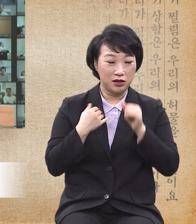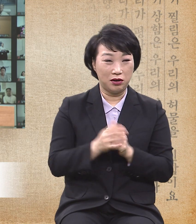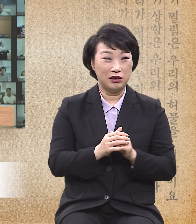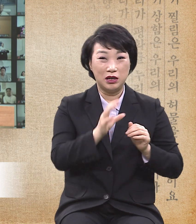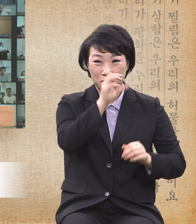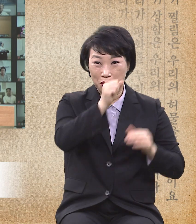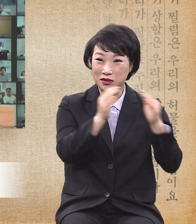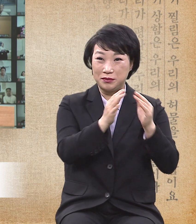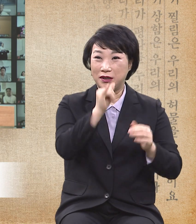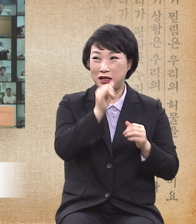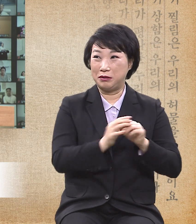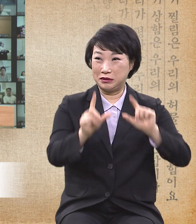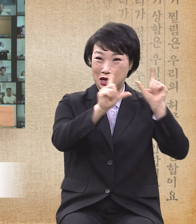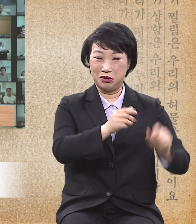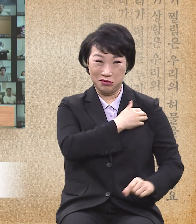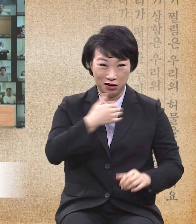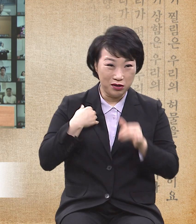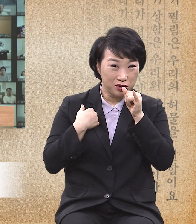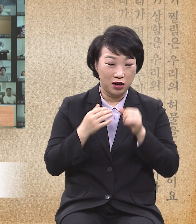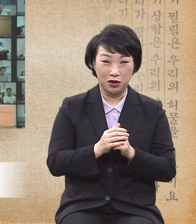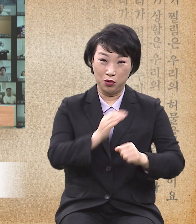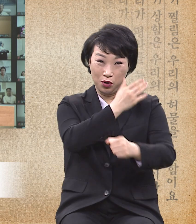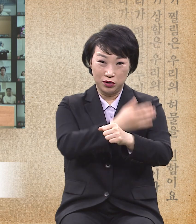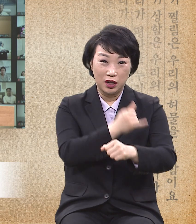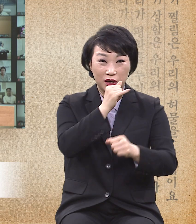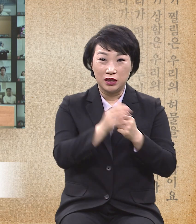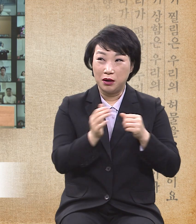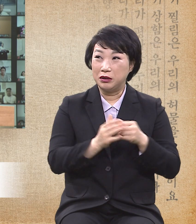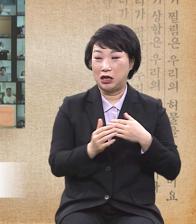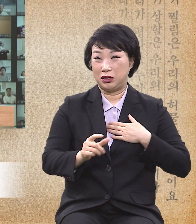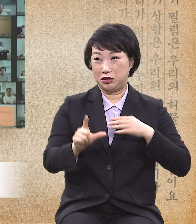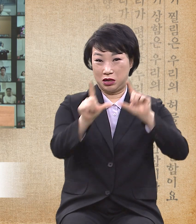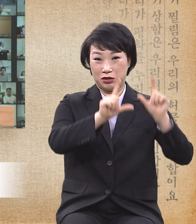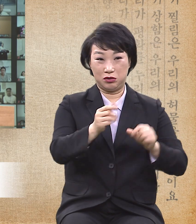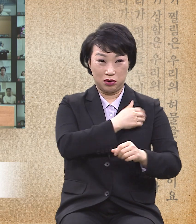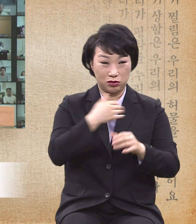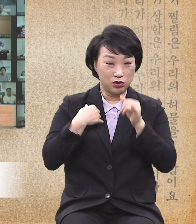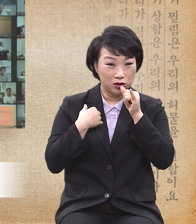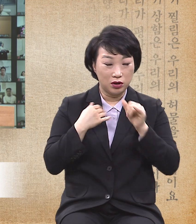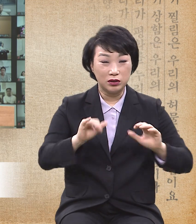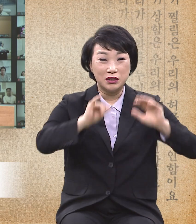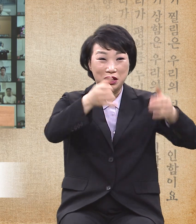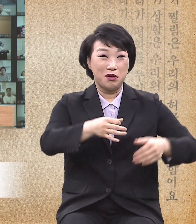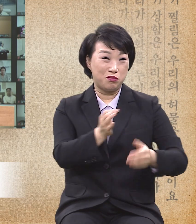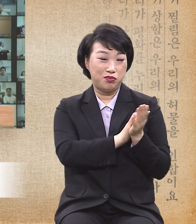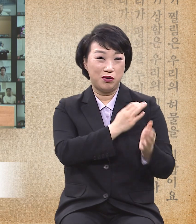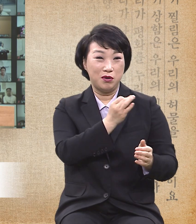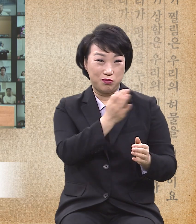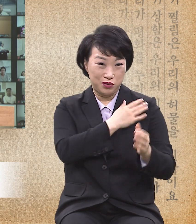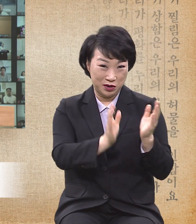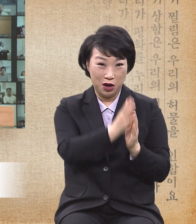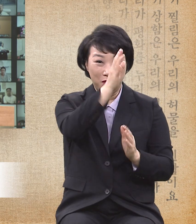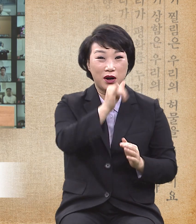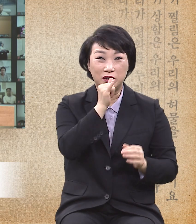살아요. 나는 권세 있으면 살아요. 나는 세상에 부귀영화 있으면